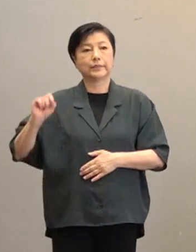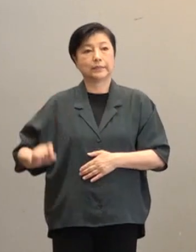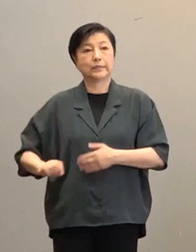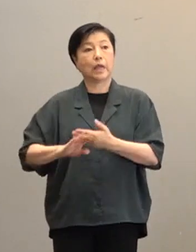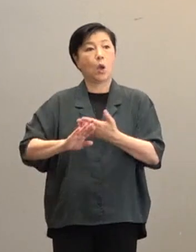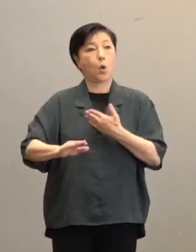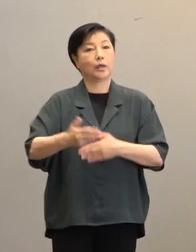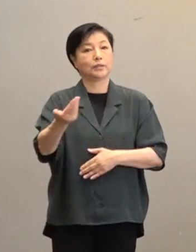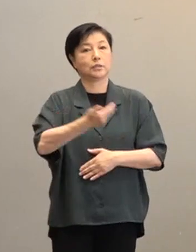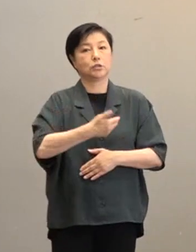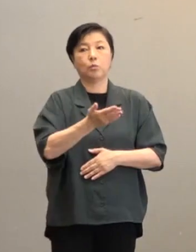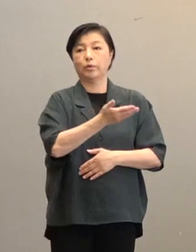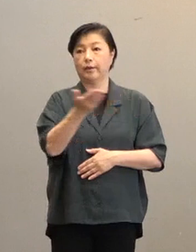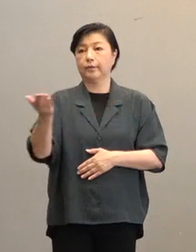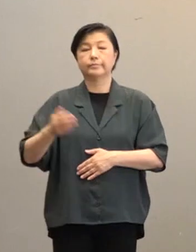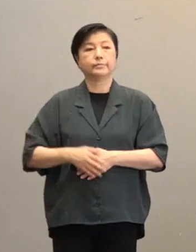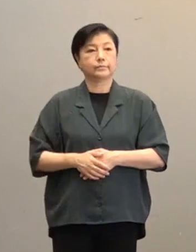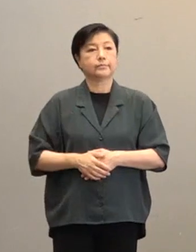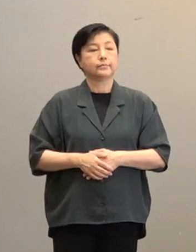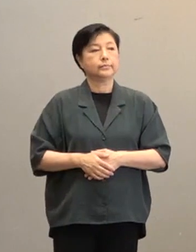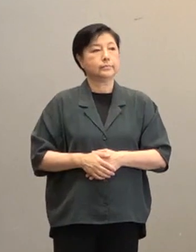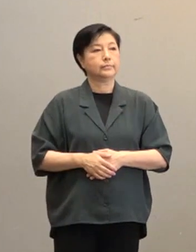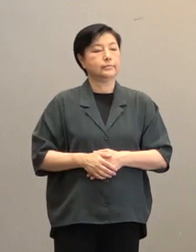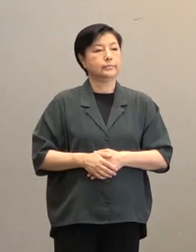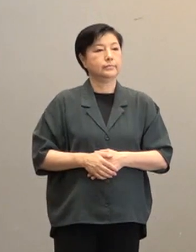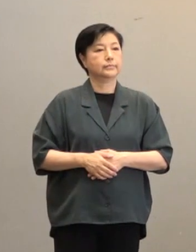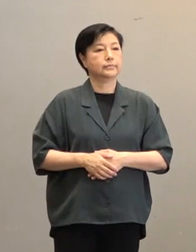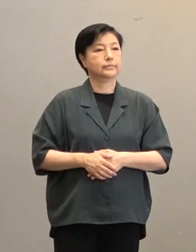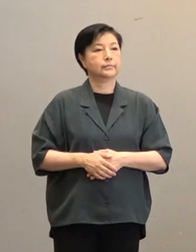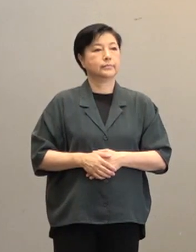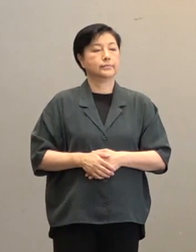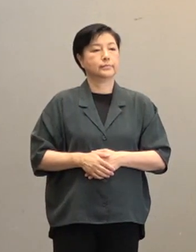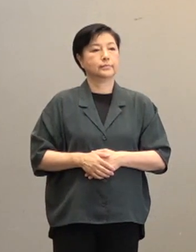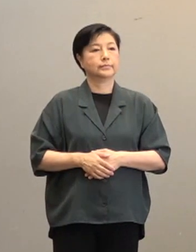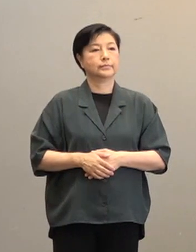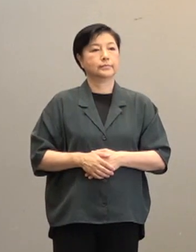他にご質問いかがでしょうか。じいさん。